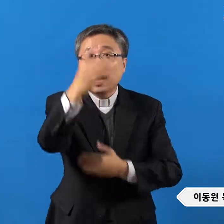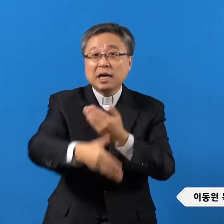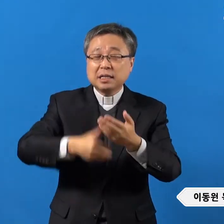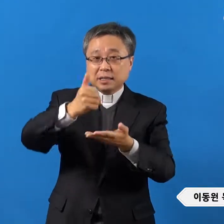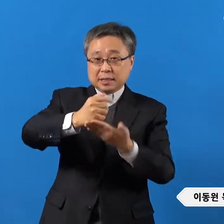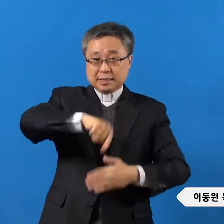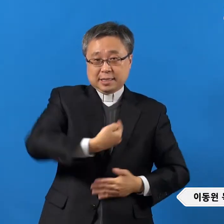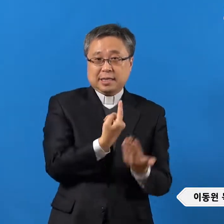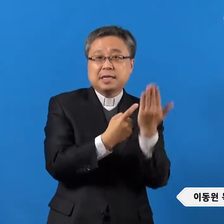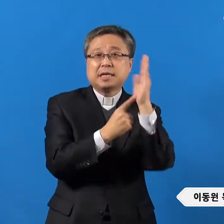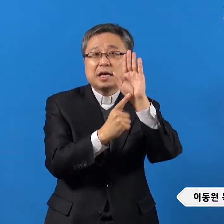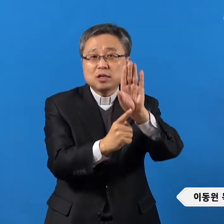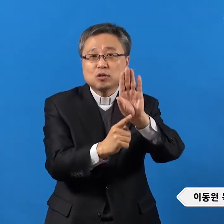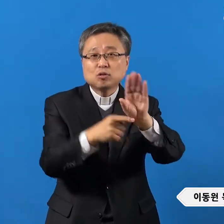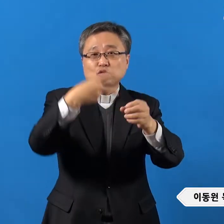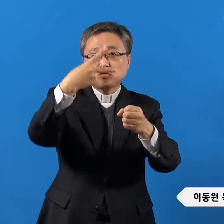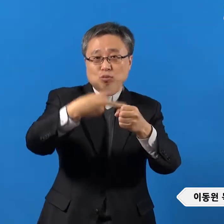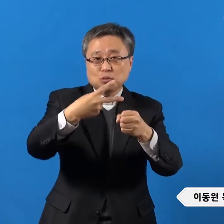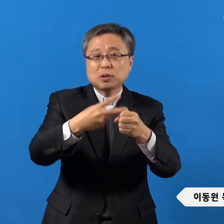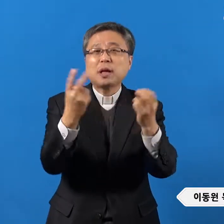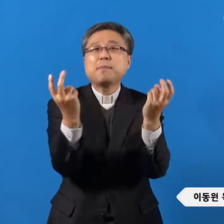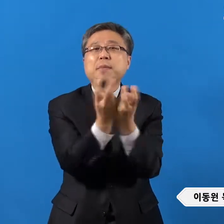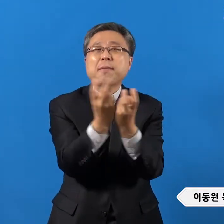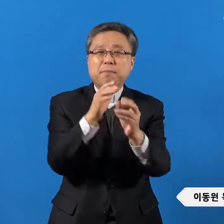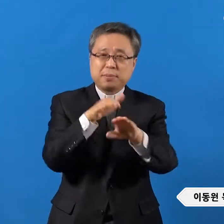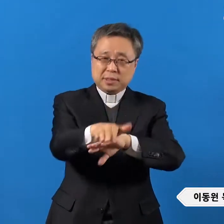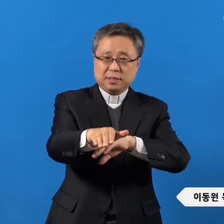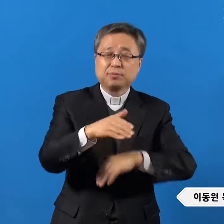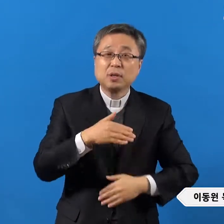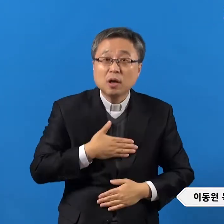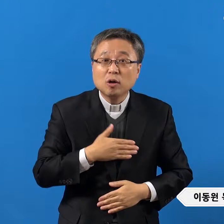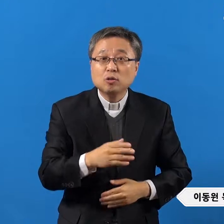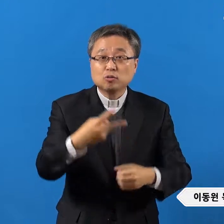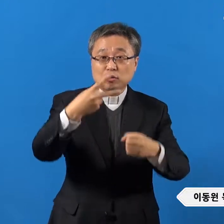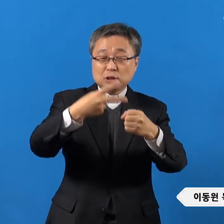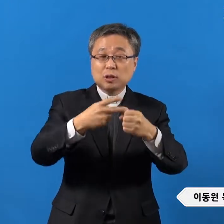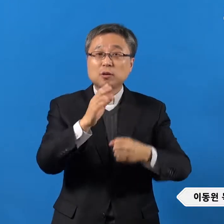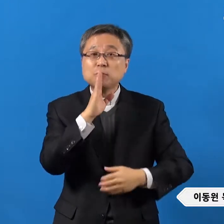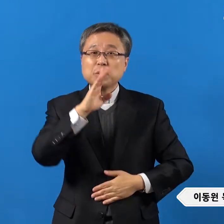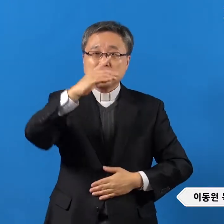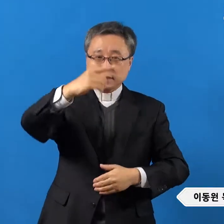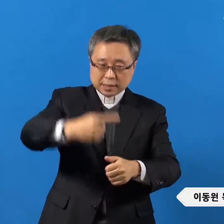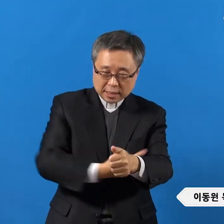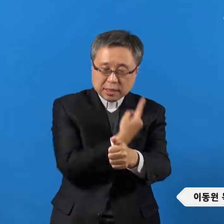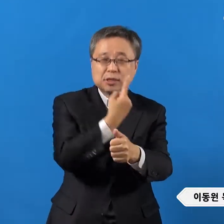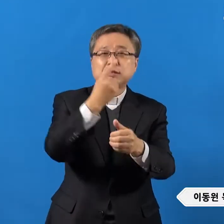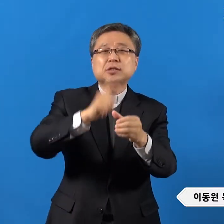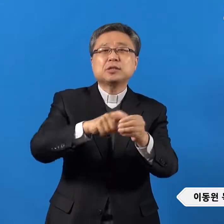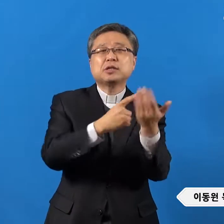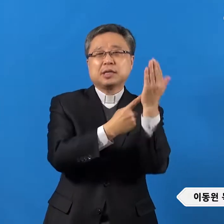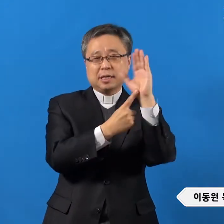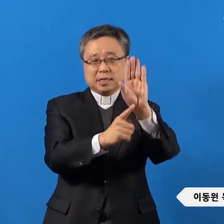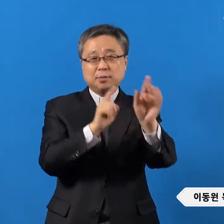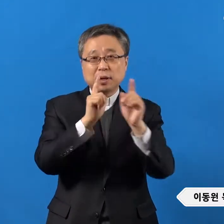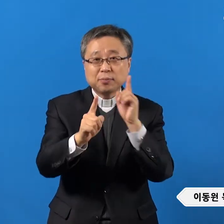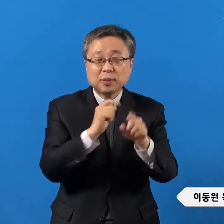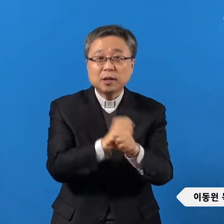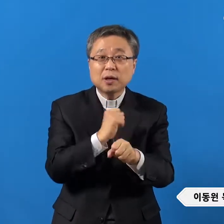자기 계시의 두 번째 방식입니다. 둘째가 바로 자연적 계시라는 것입니다. 아주